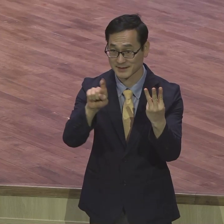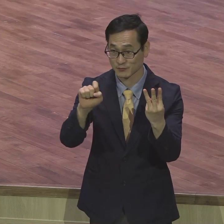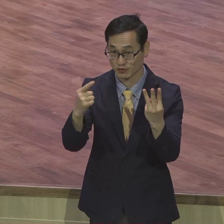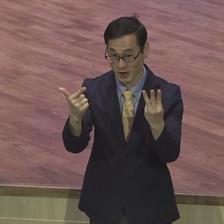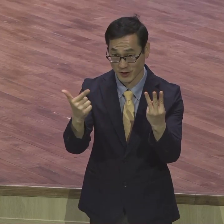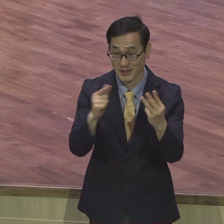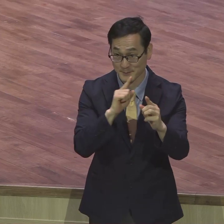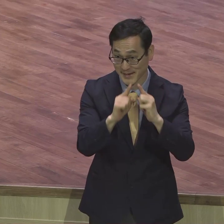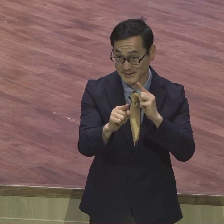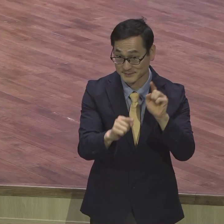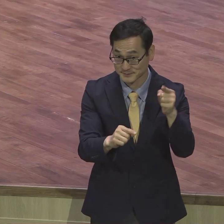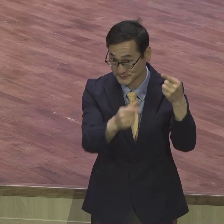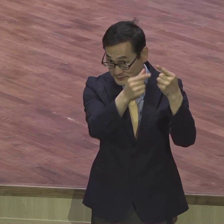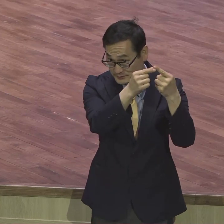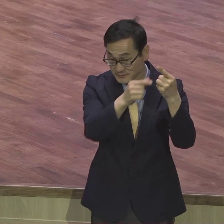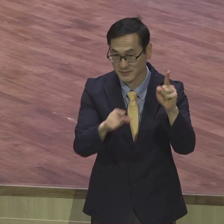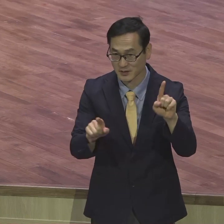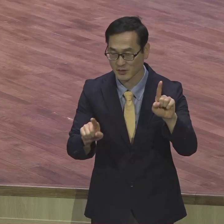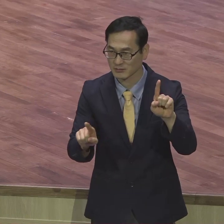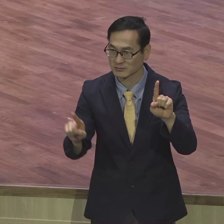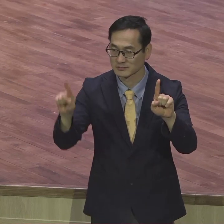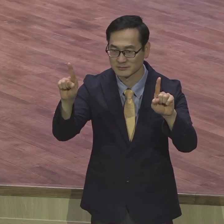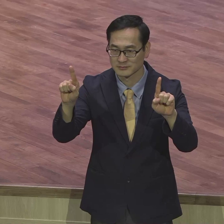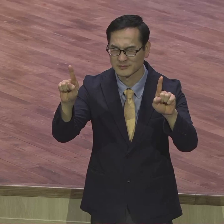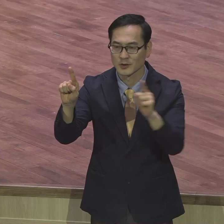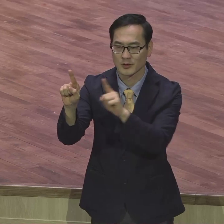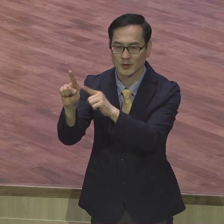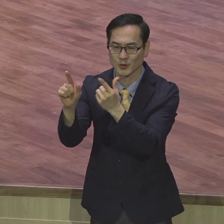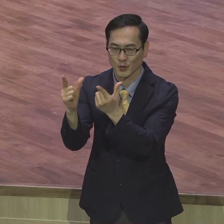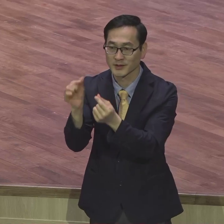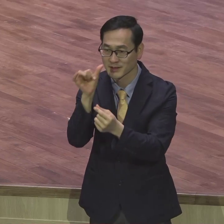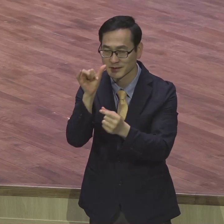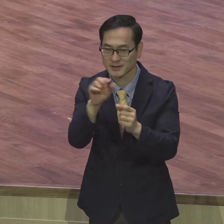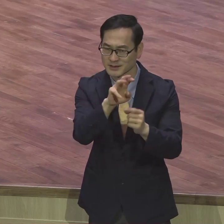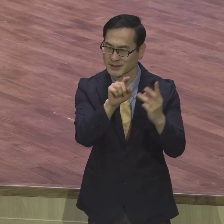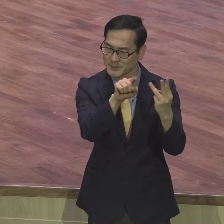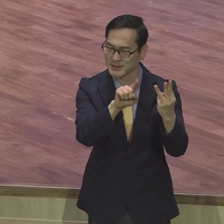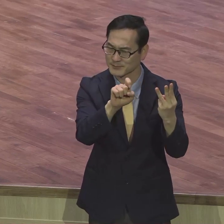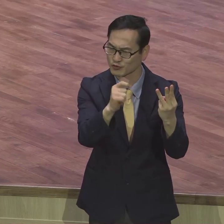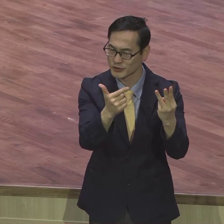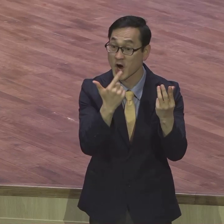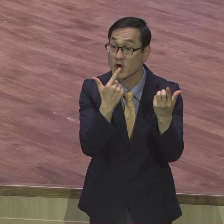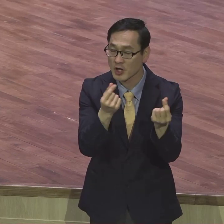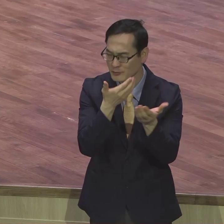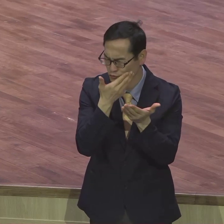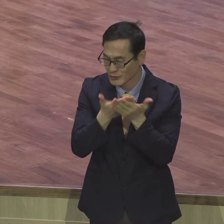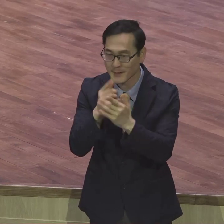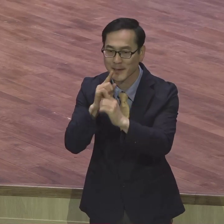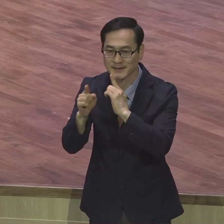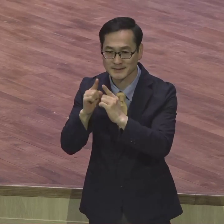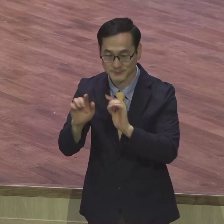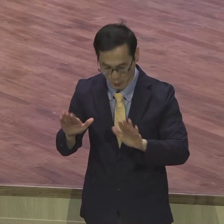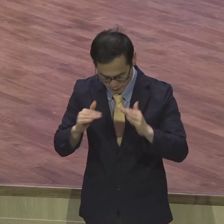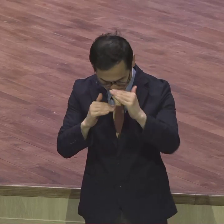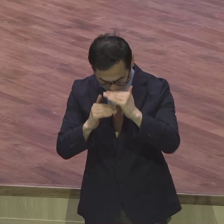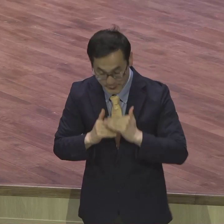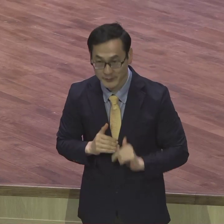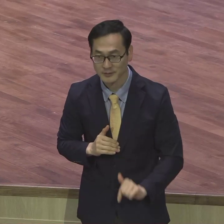구절이 있어요. 요한복음 3장 16절과 가장 중요한 말씀이 바로 오늘 본문이